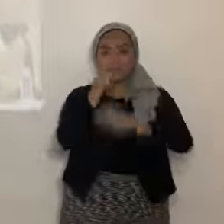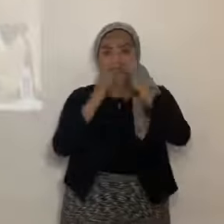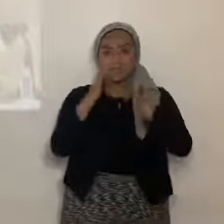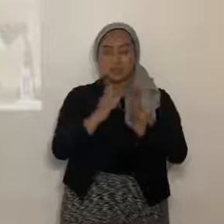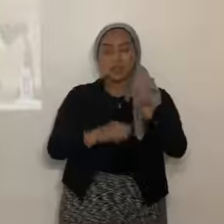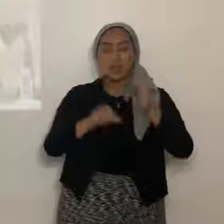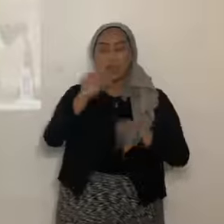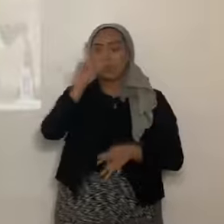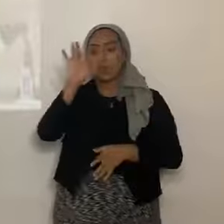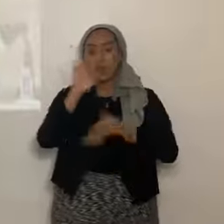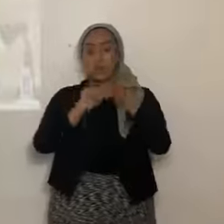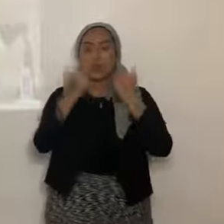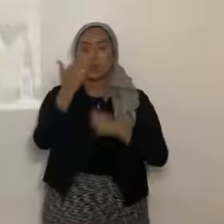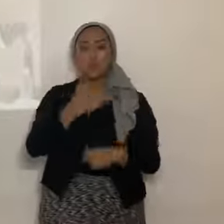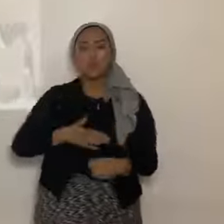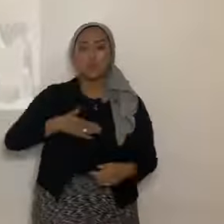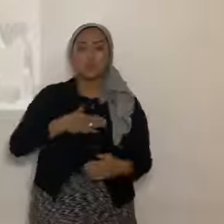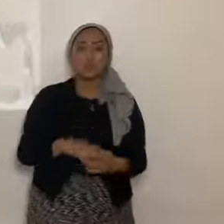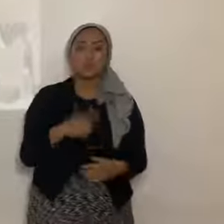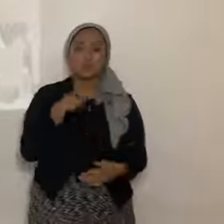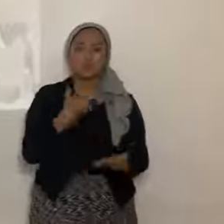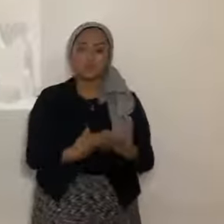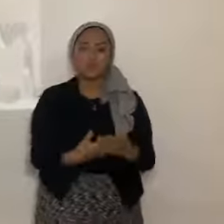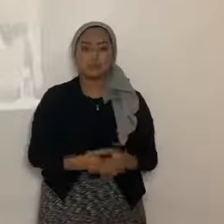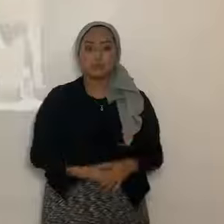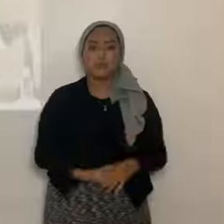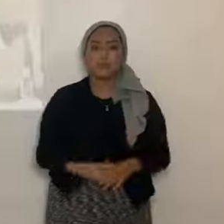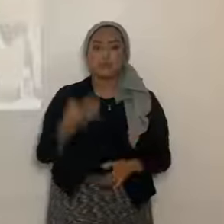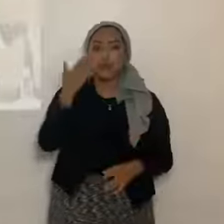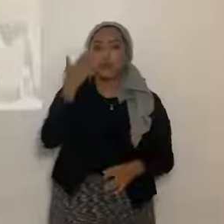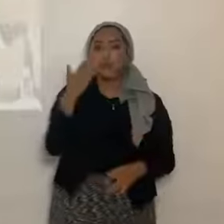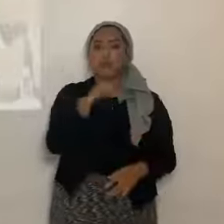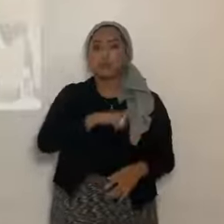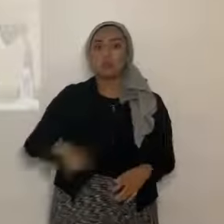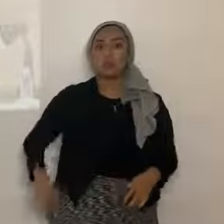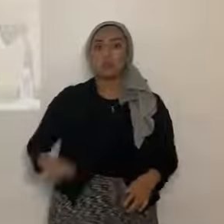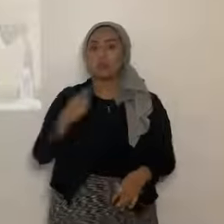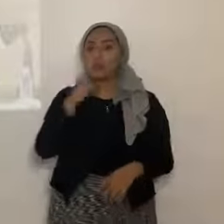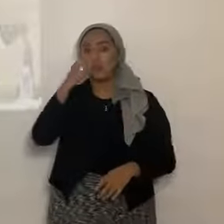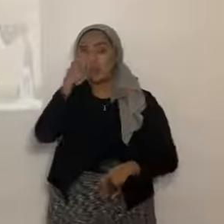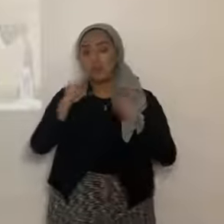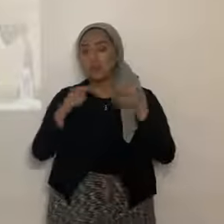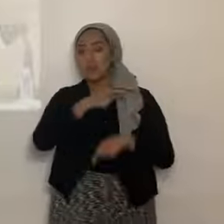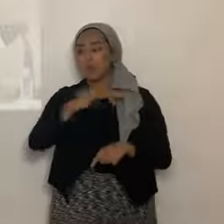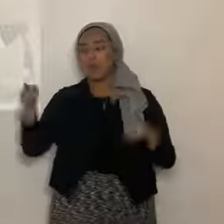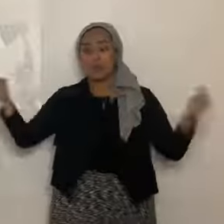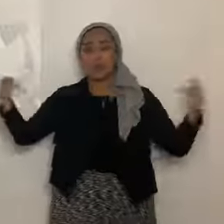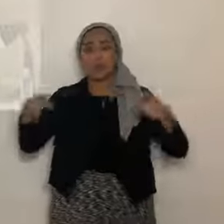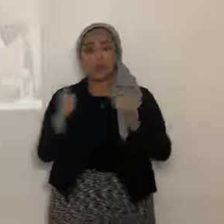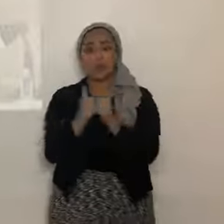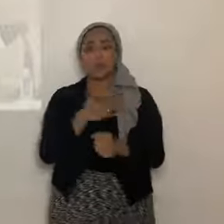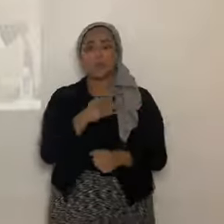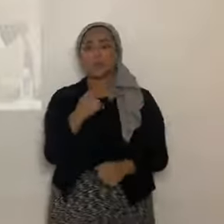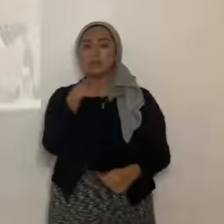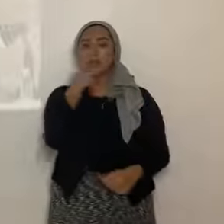13. Dice pues el Adón, el Señor: porque este pueblo se acerca a mí con su boca y con sus labios me